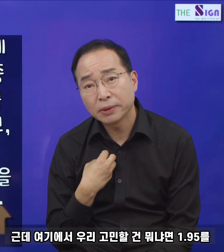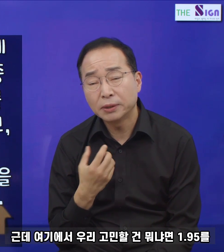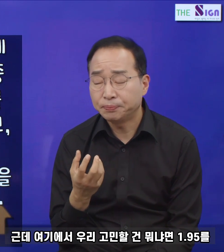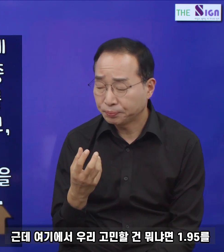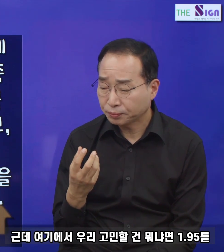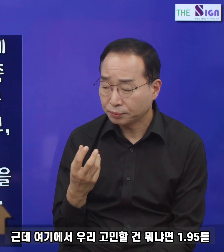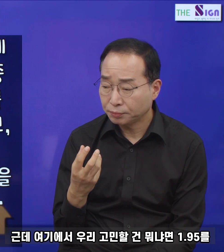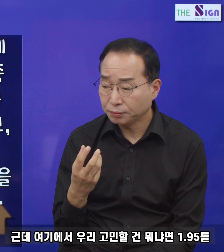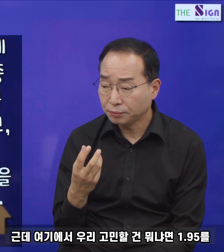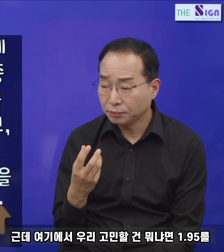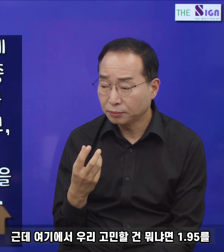뭐냐면은